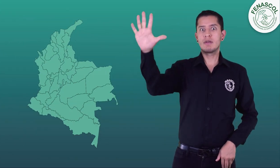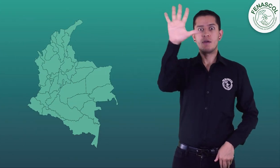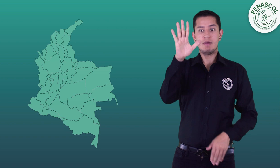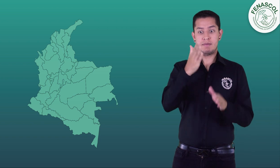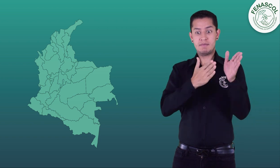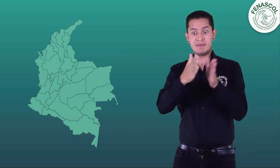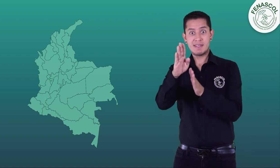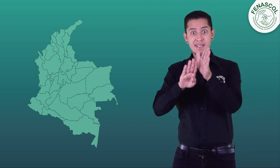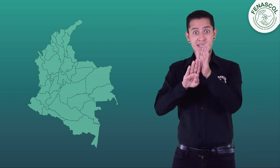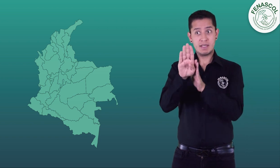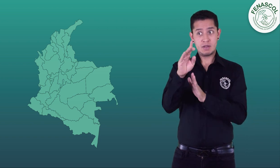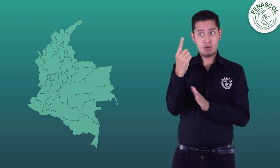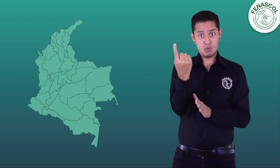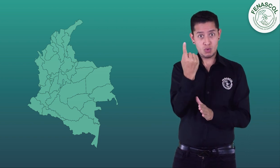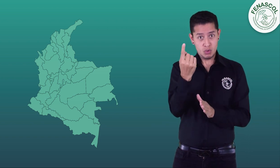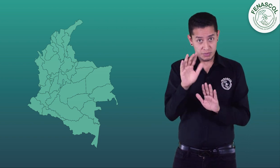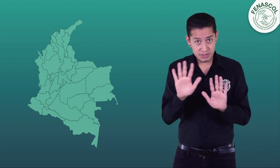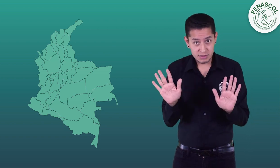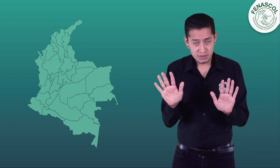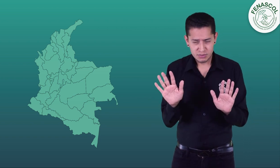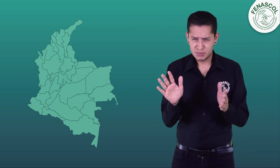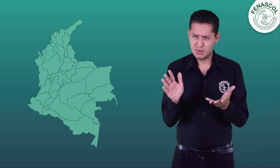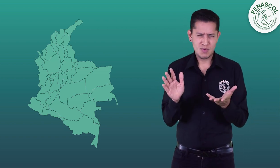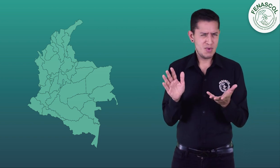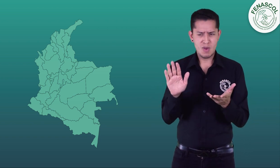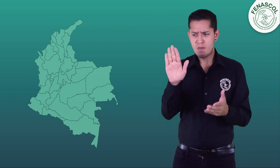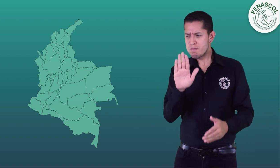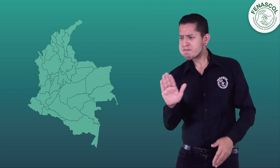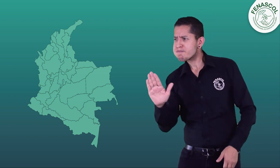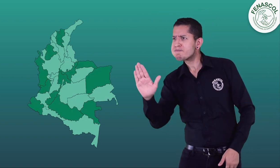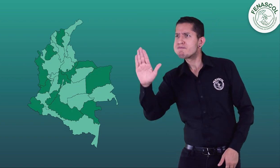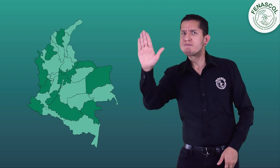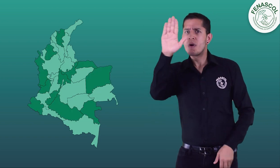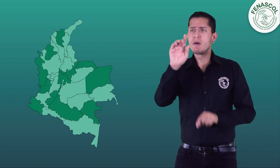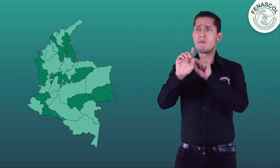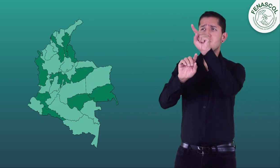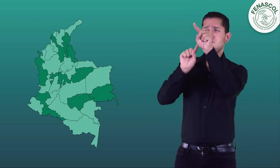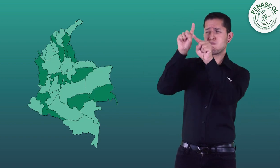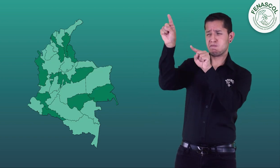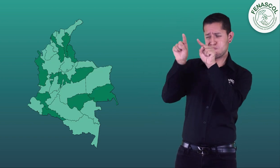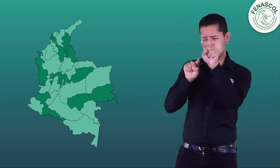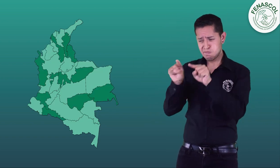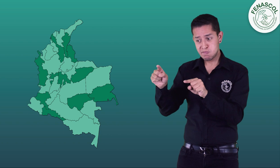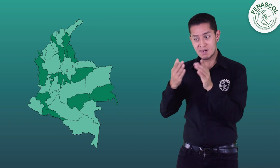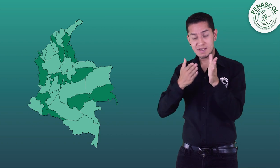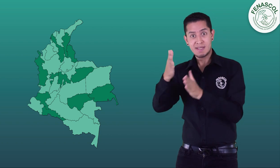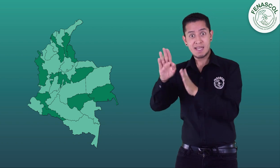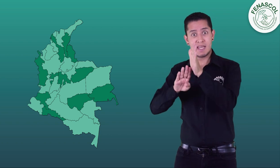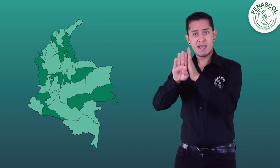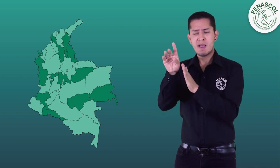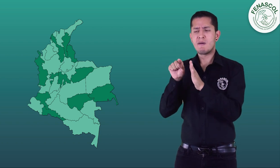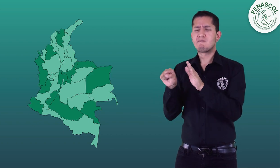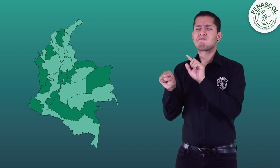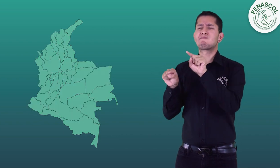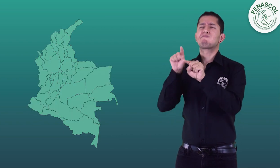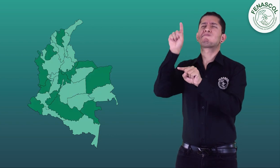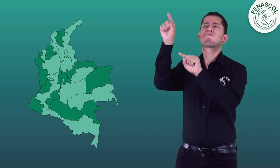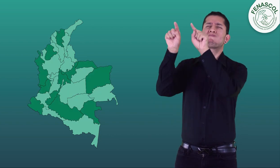En Colombia tenemos el plan de desarrollo y a su vez en las regiones. Se cuenta con diversos planes divididos